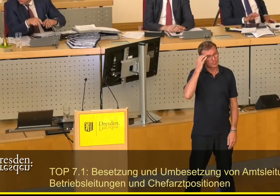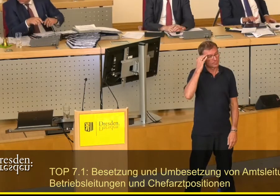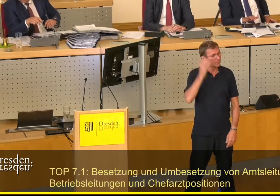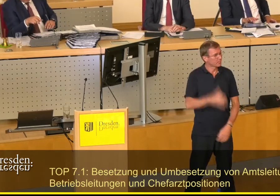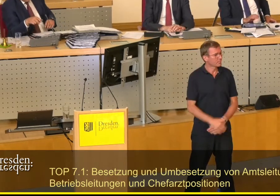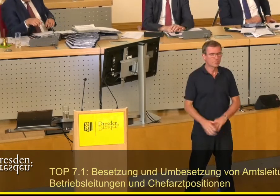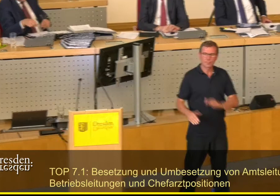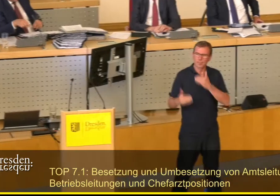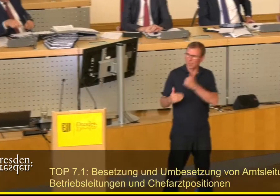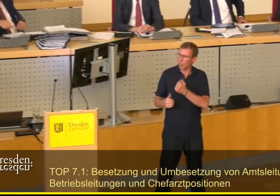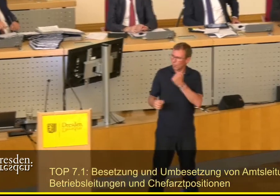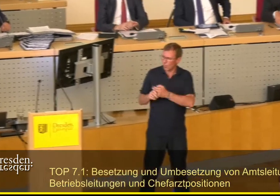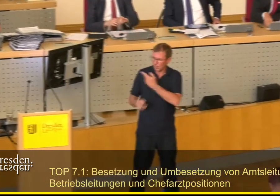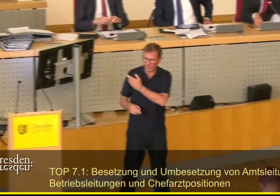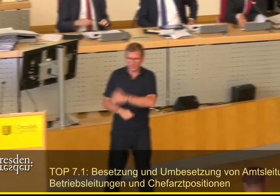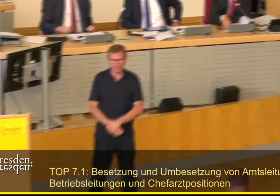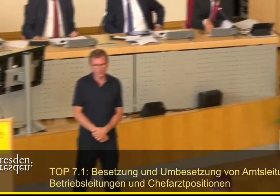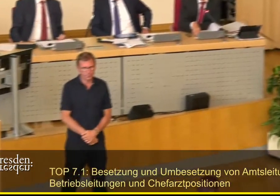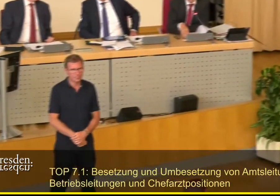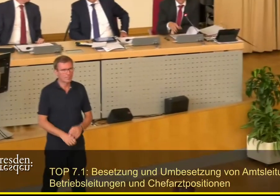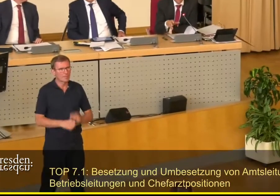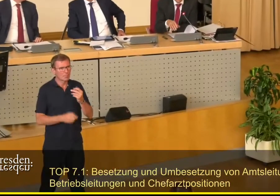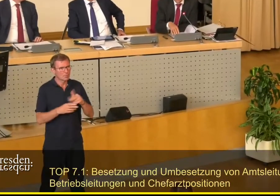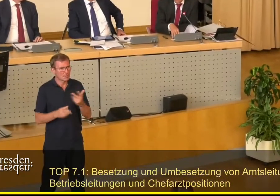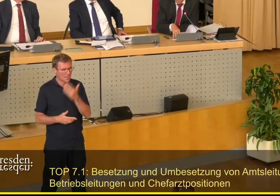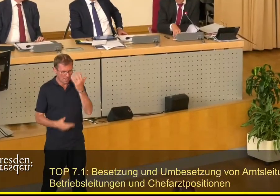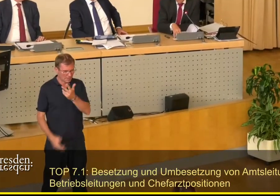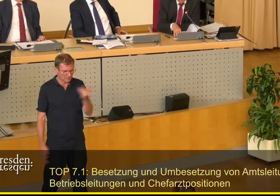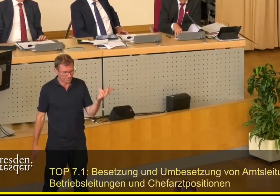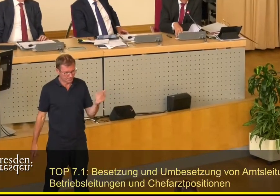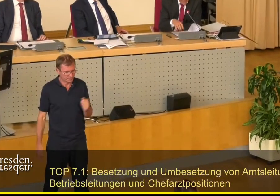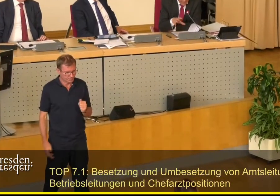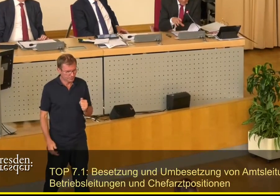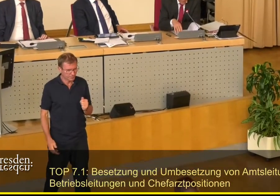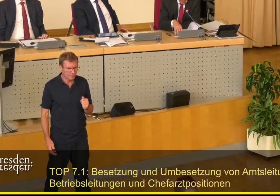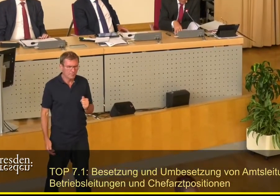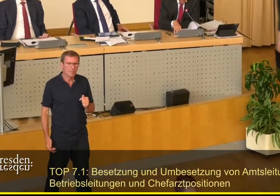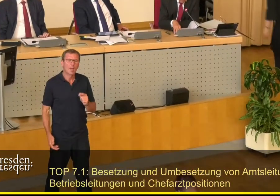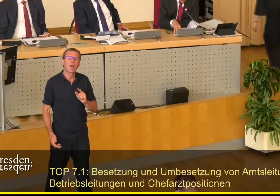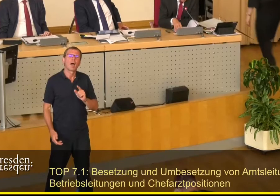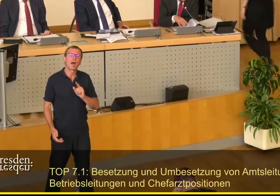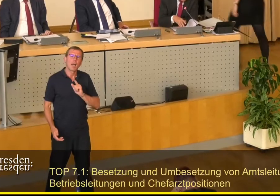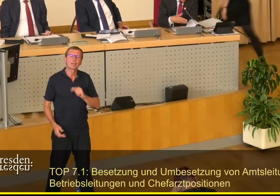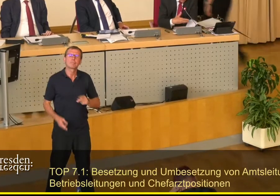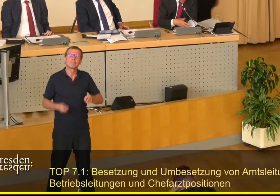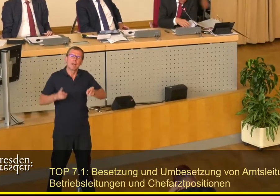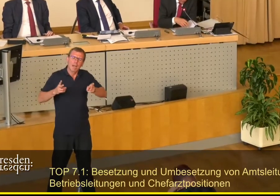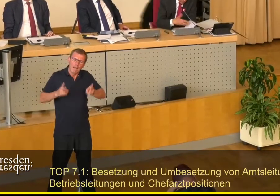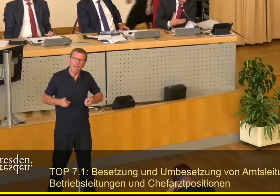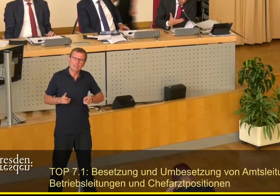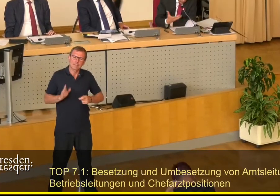Vielen Dank, Herr Oberbürgermeister. Meine Damen und Herren, wir haben im Zweifel keine Probleme in der rechtlichen